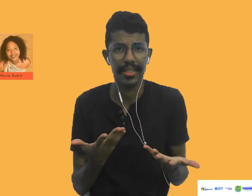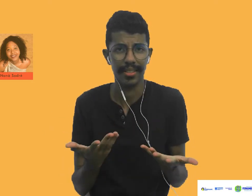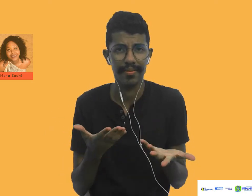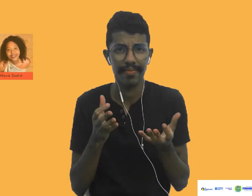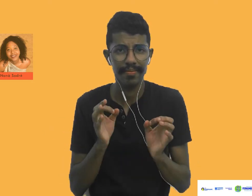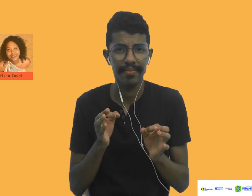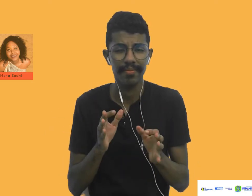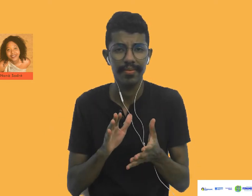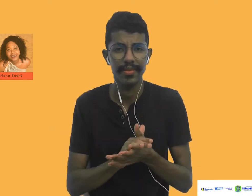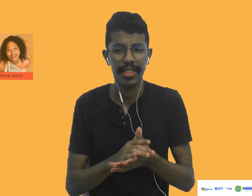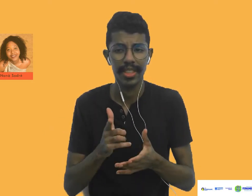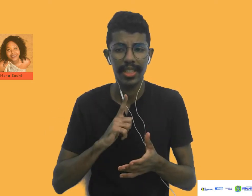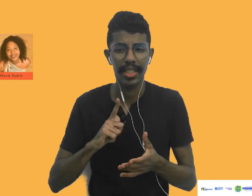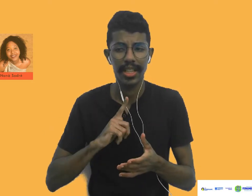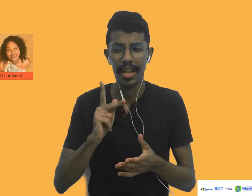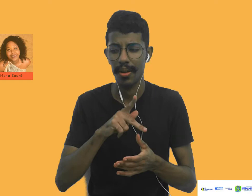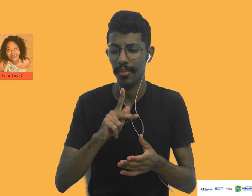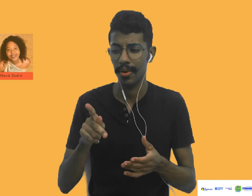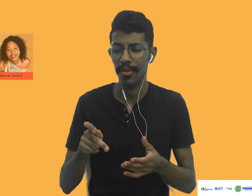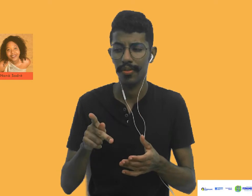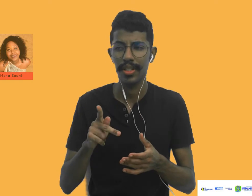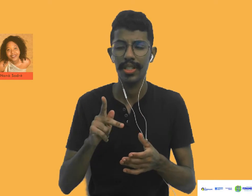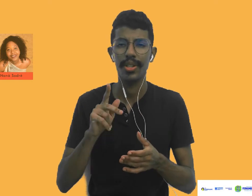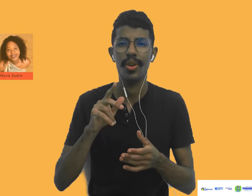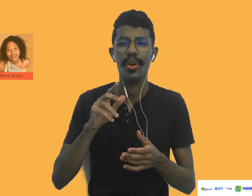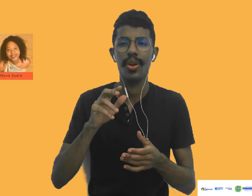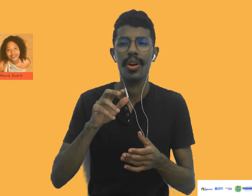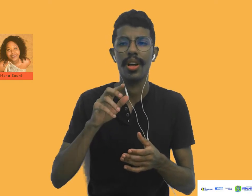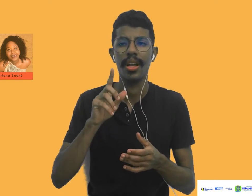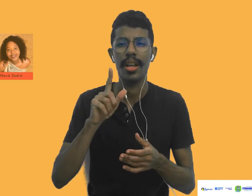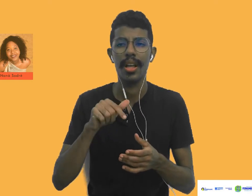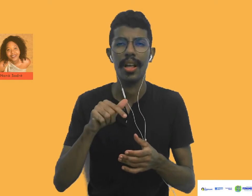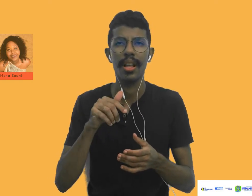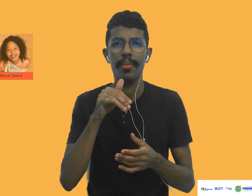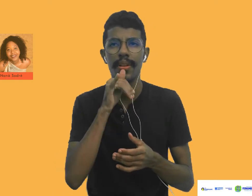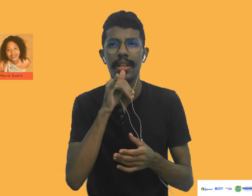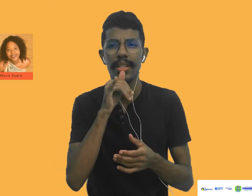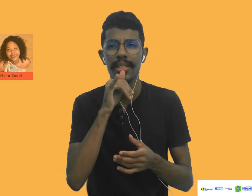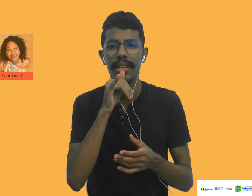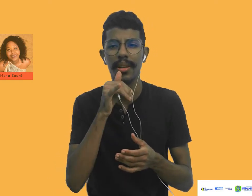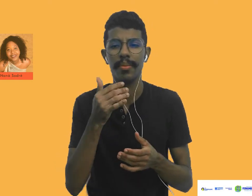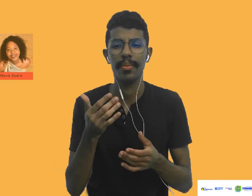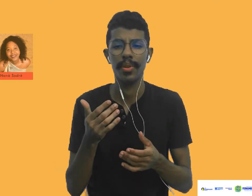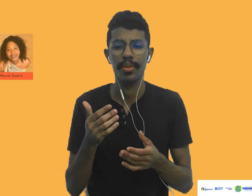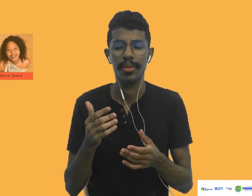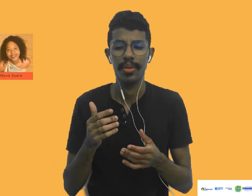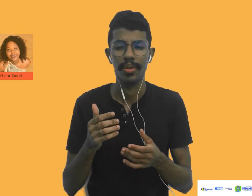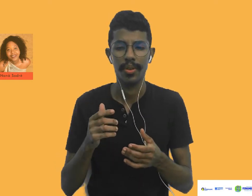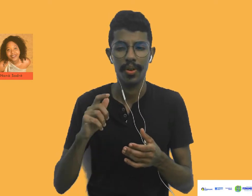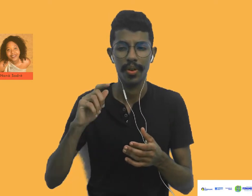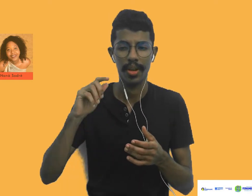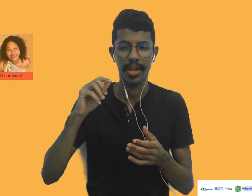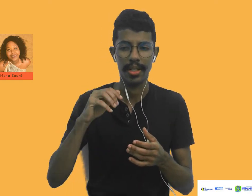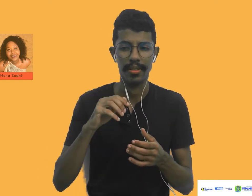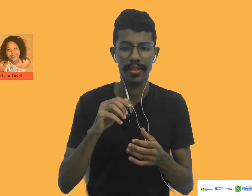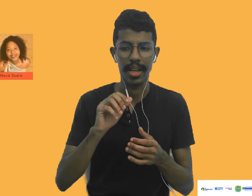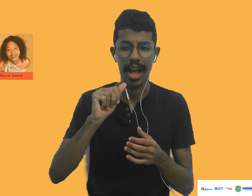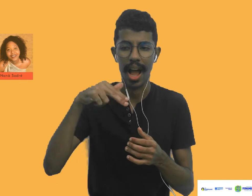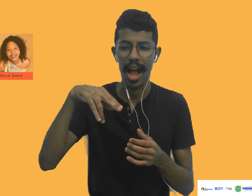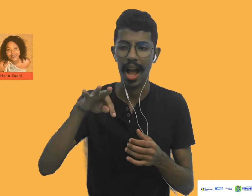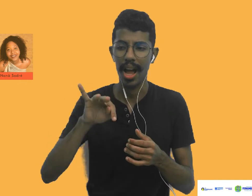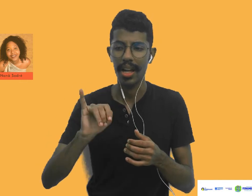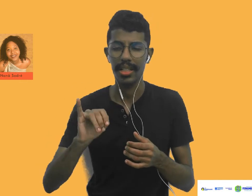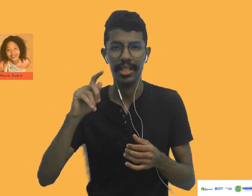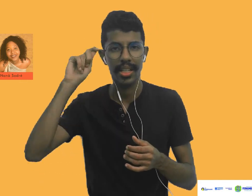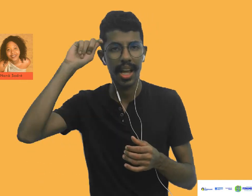Faz parte. Existe aquele docente antirracista, né, com a cabeça extremamente voltada